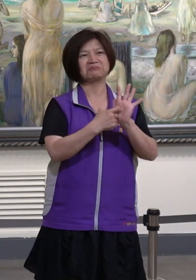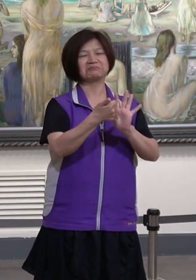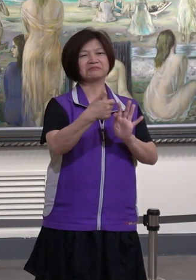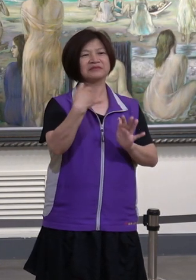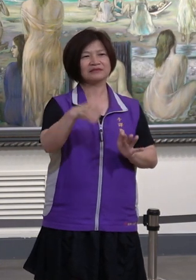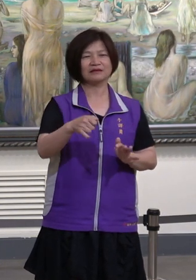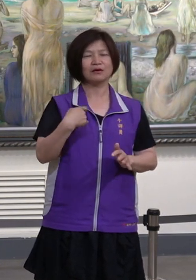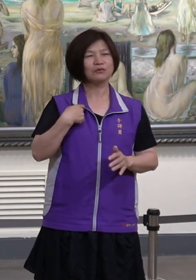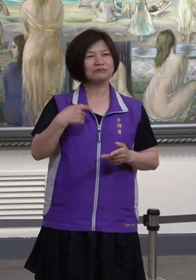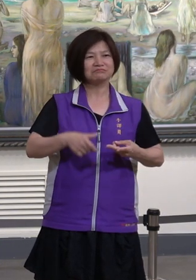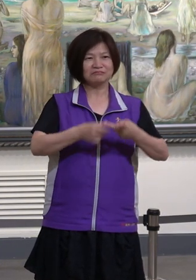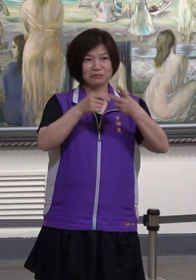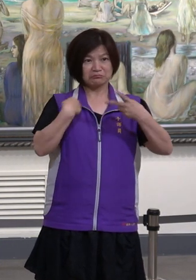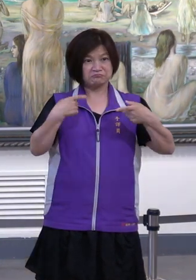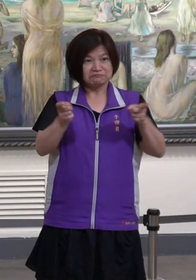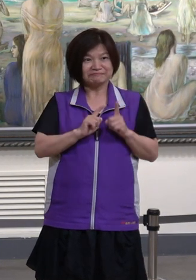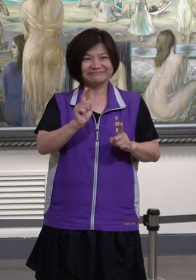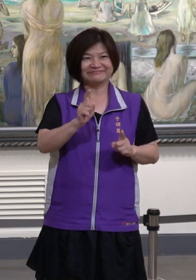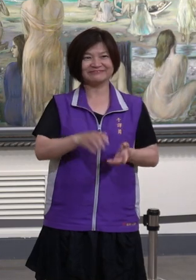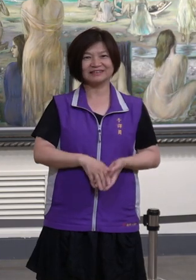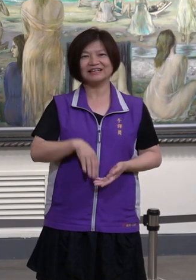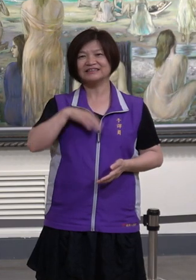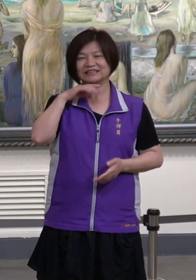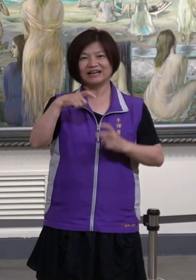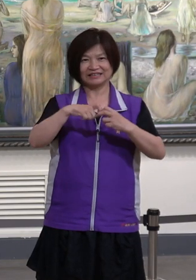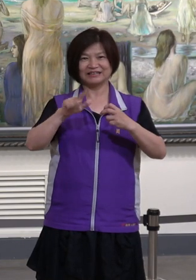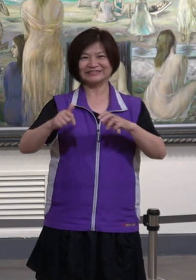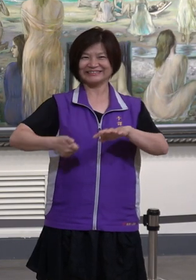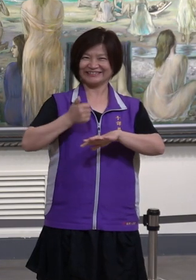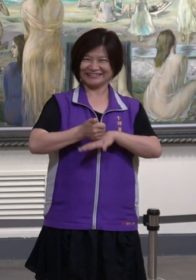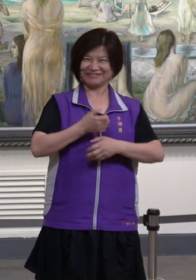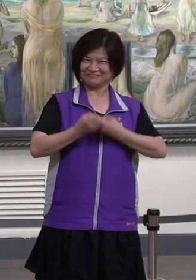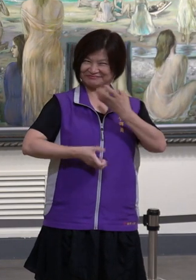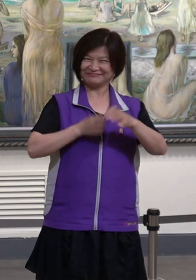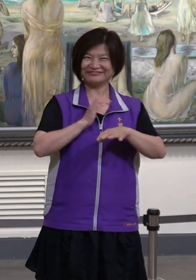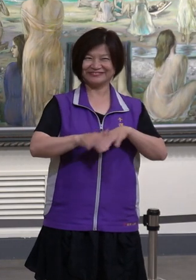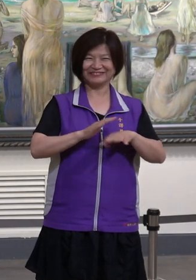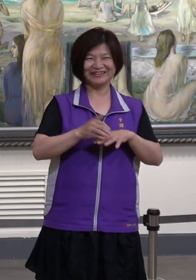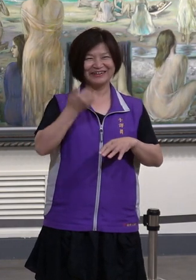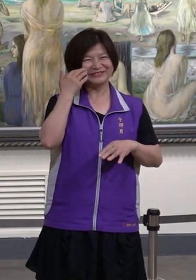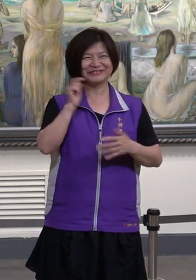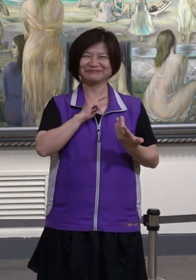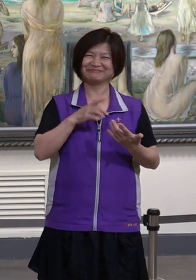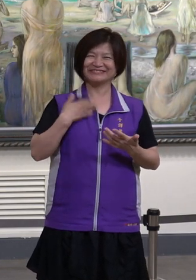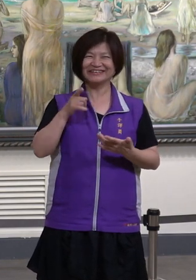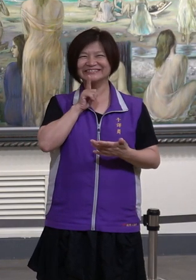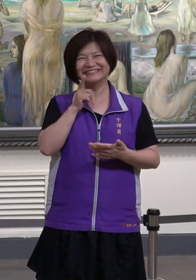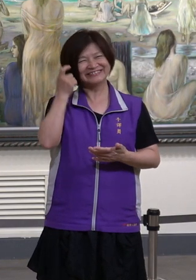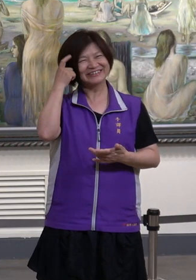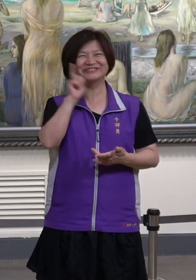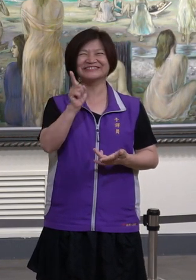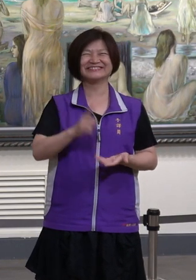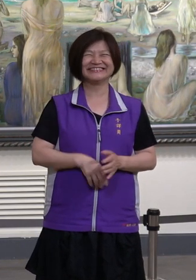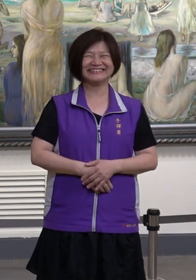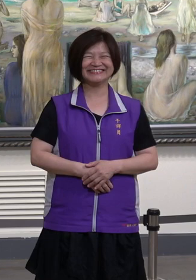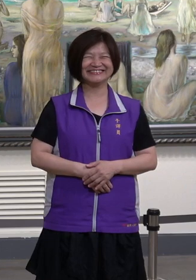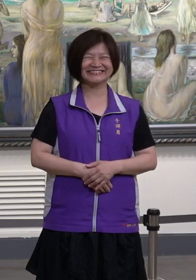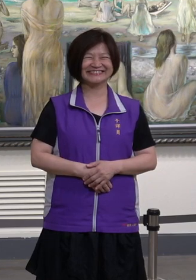个令我感动的地方，留下的李元亨老师，你致辞的时候要解释一下，不然我忘摘了，忘记了，所以看不到